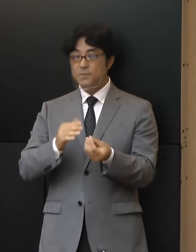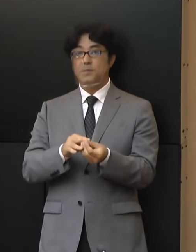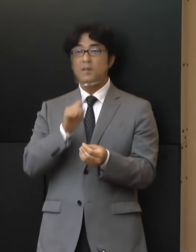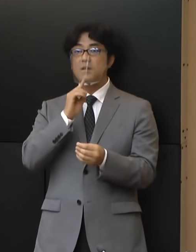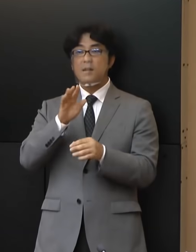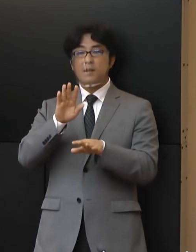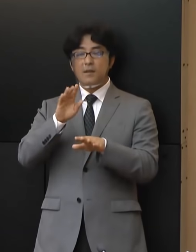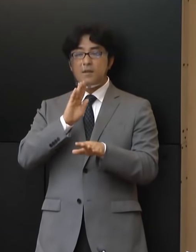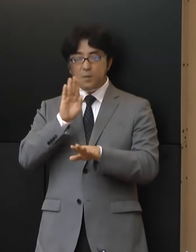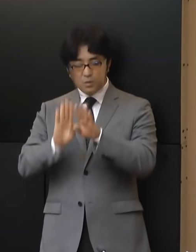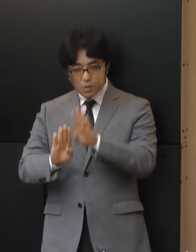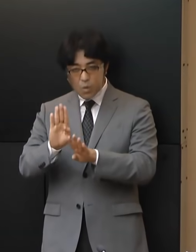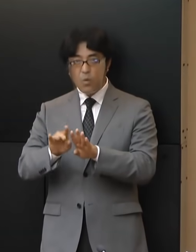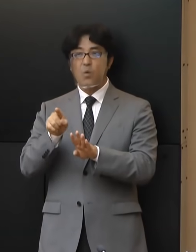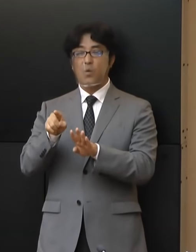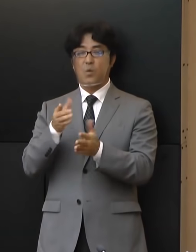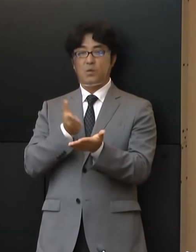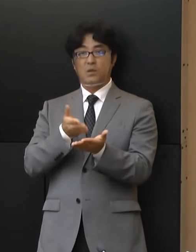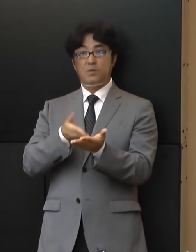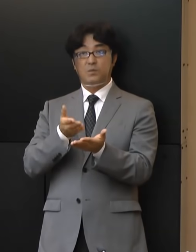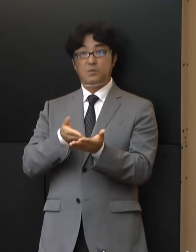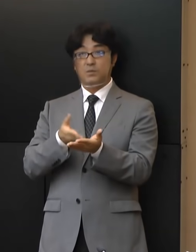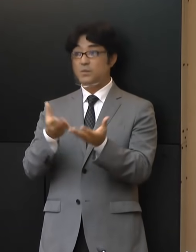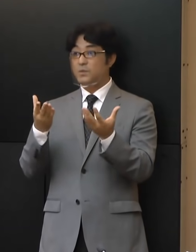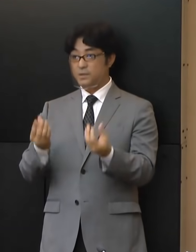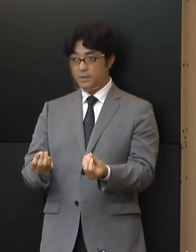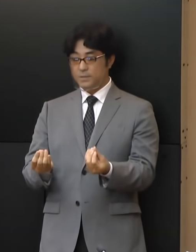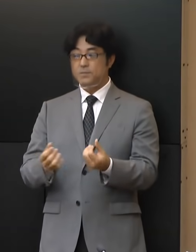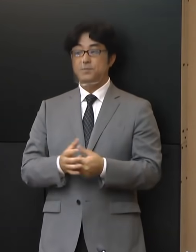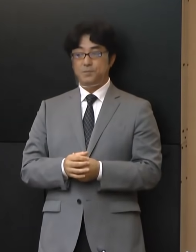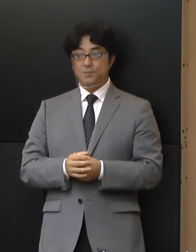在の状況を、ご報告をさせていただきました。